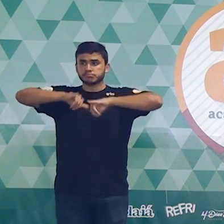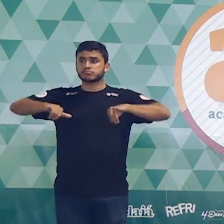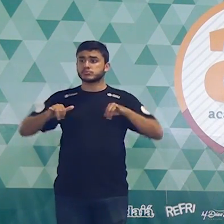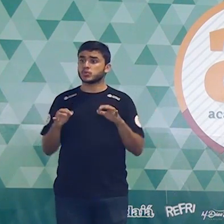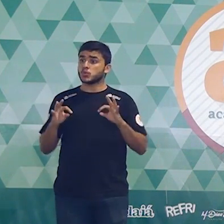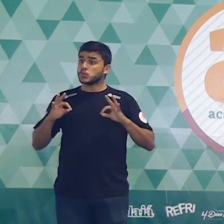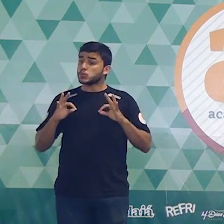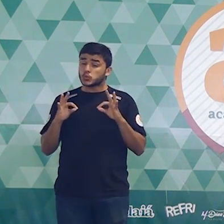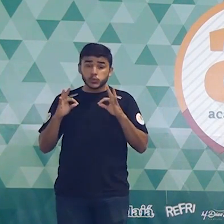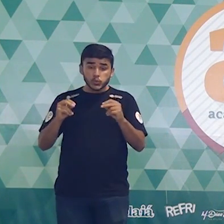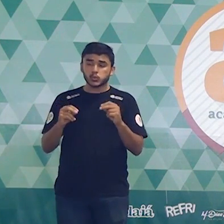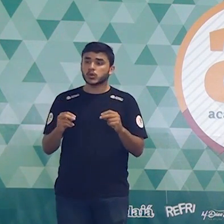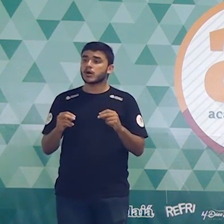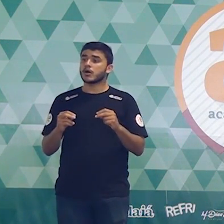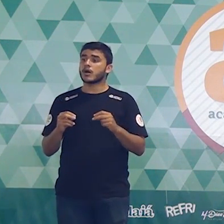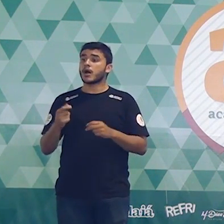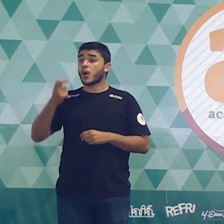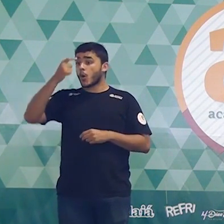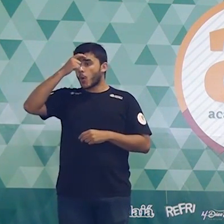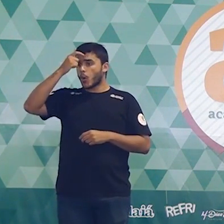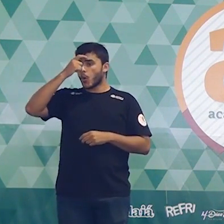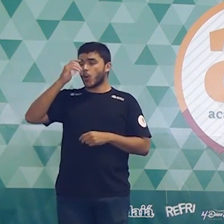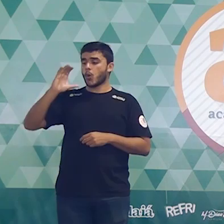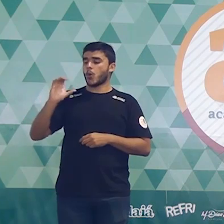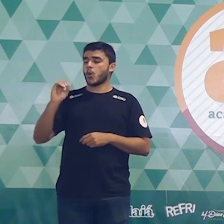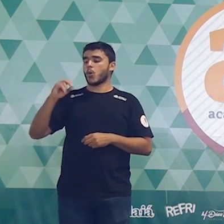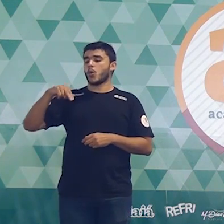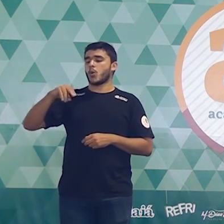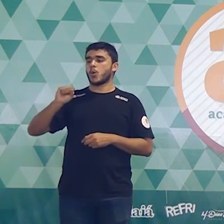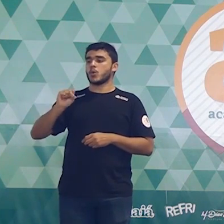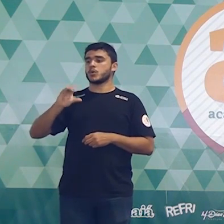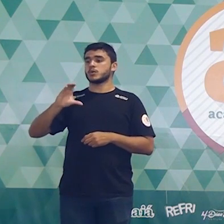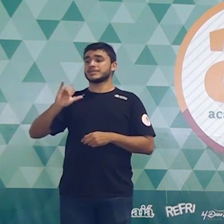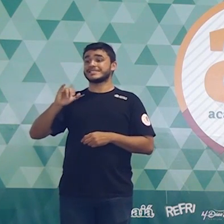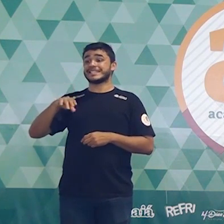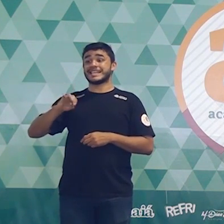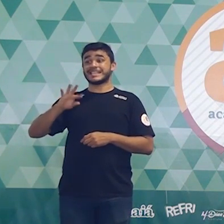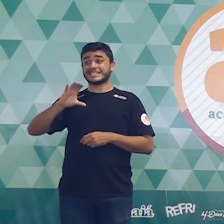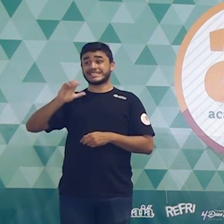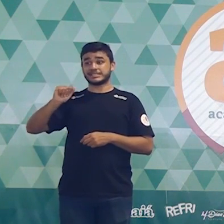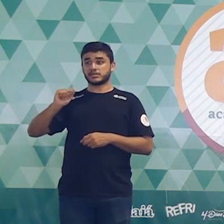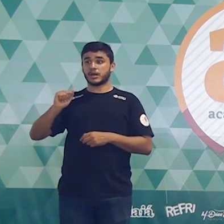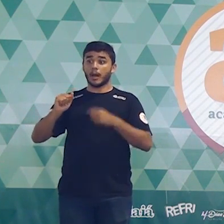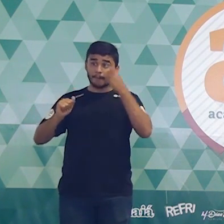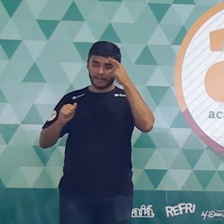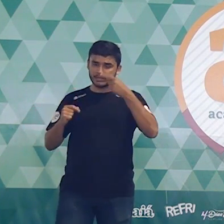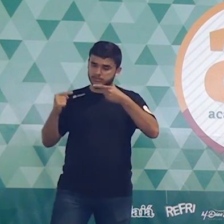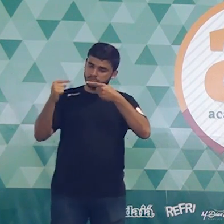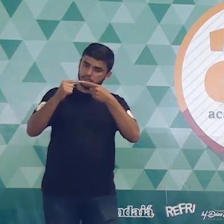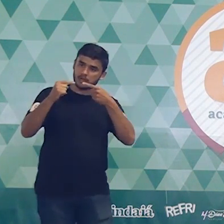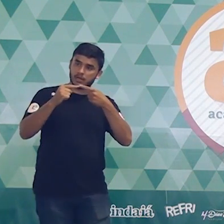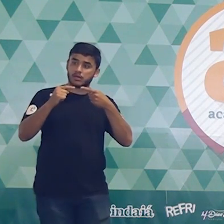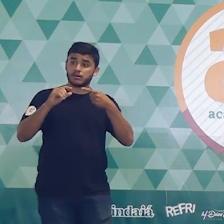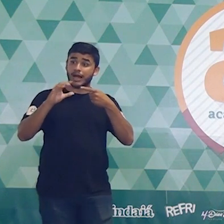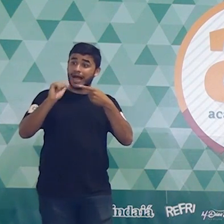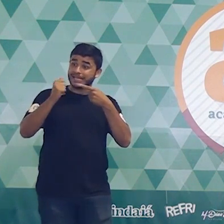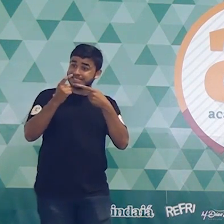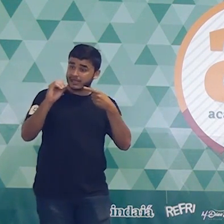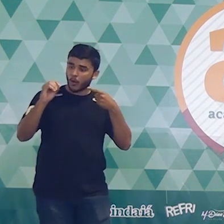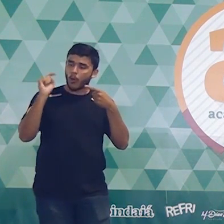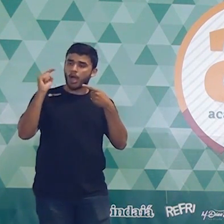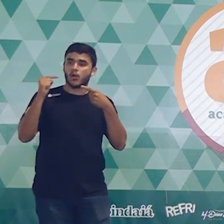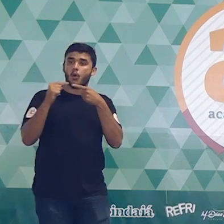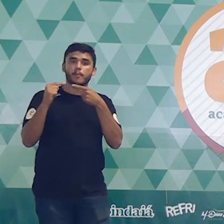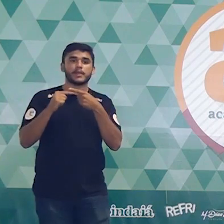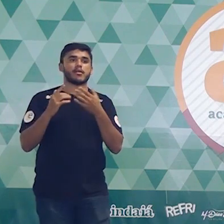consciência. Tudo que envolver consciência não pode ser uma ação. Ação é palestra.